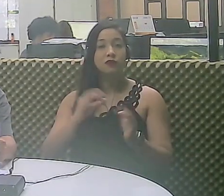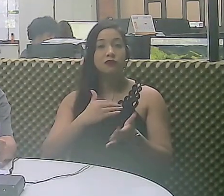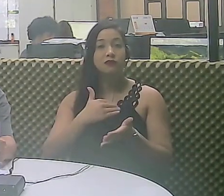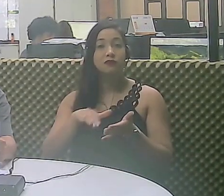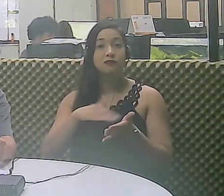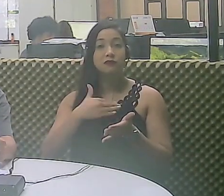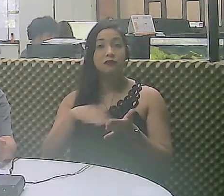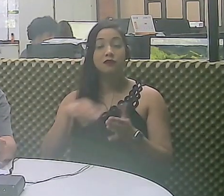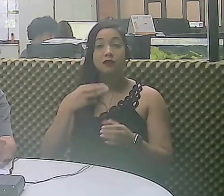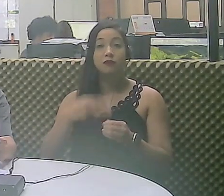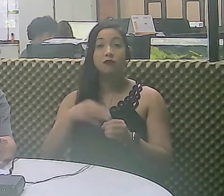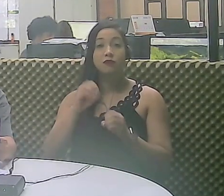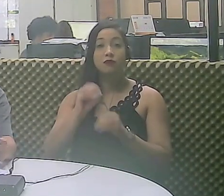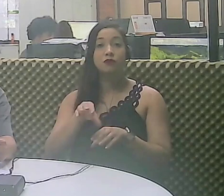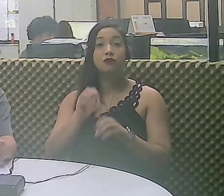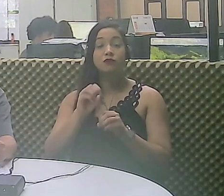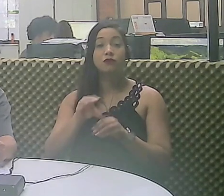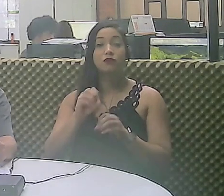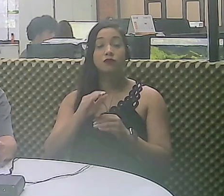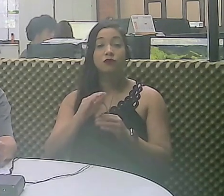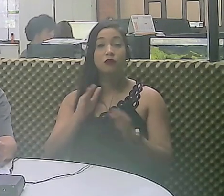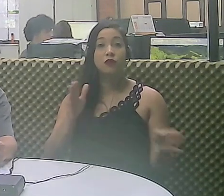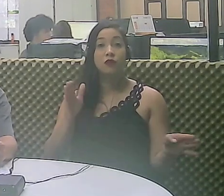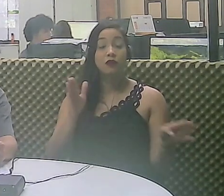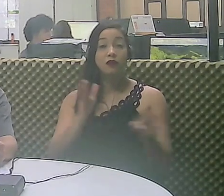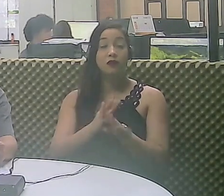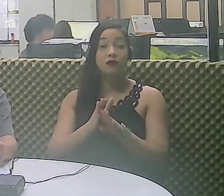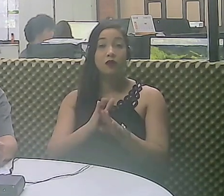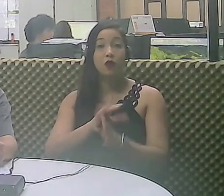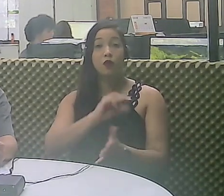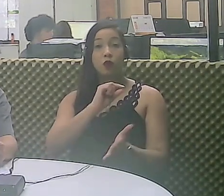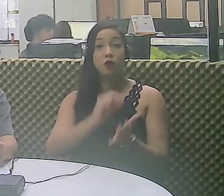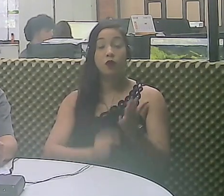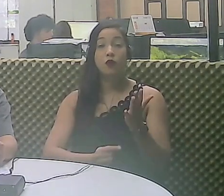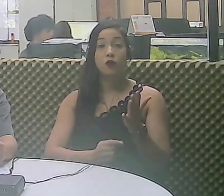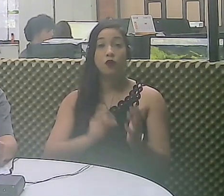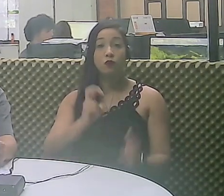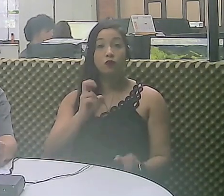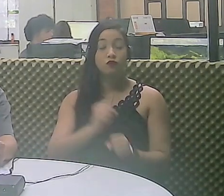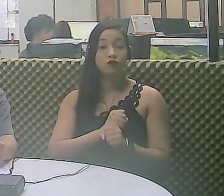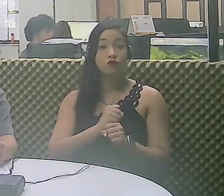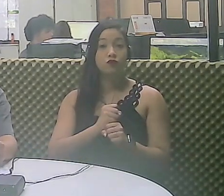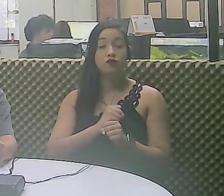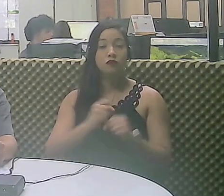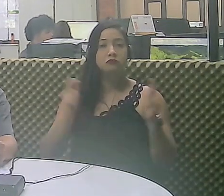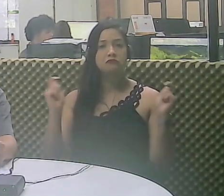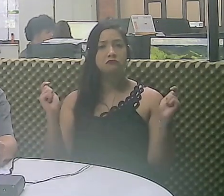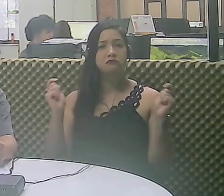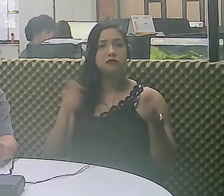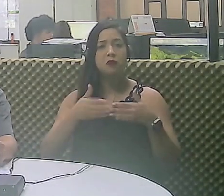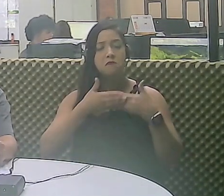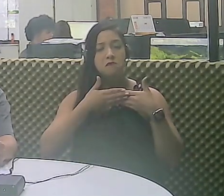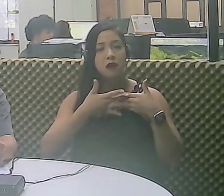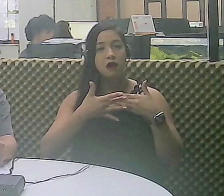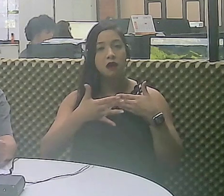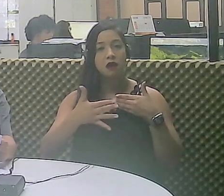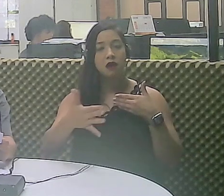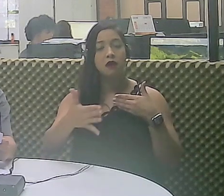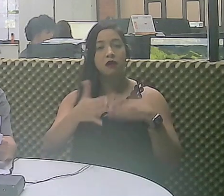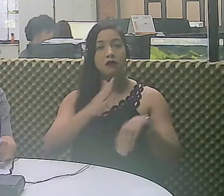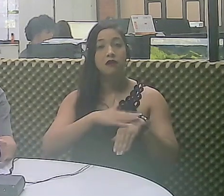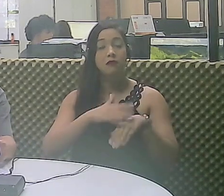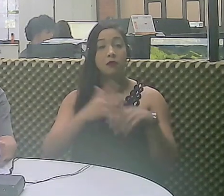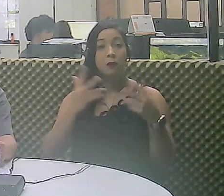Secretaria Municipal de Educação. O prazo de vigência dos contratos será de 5 anos, com possibilidade de prorrogação por igual